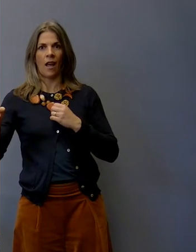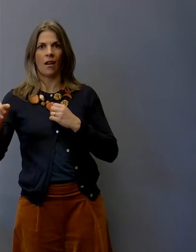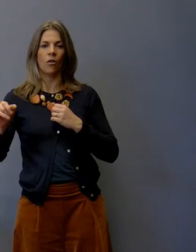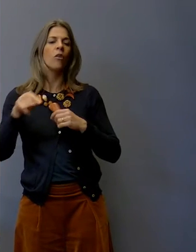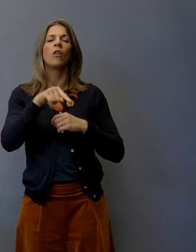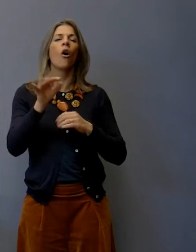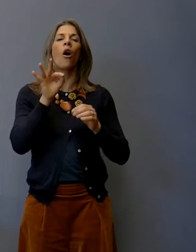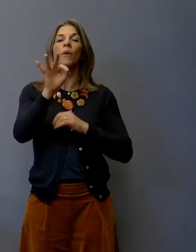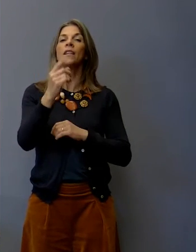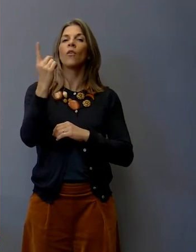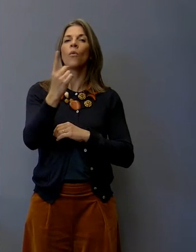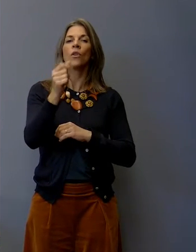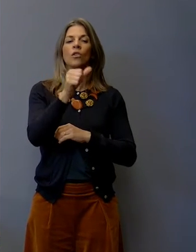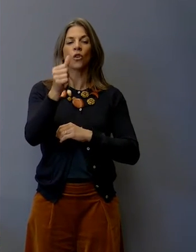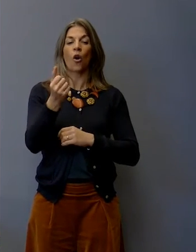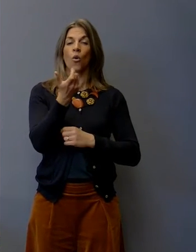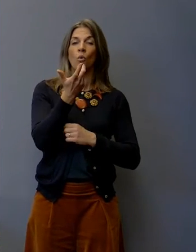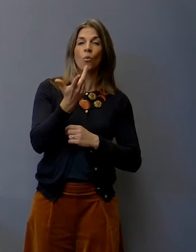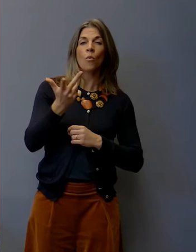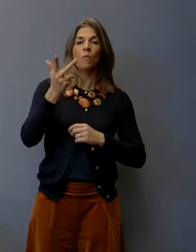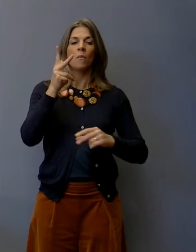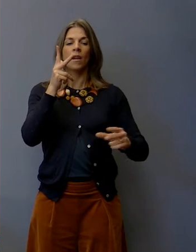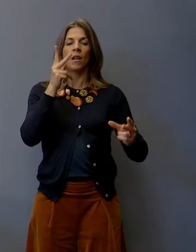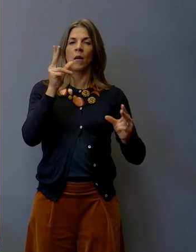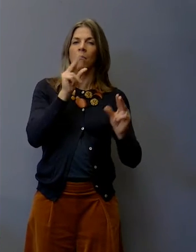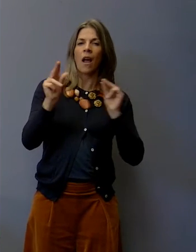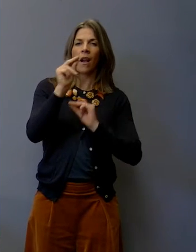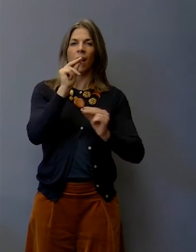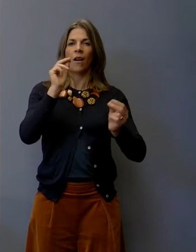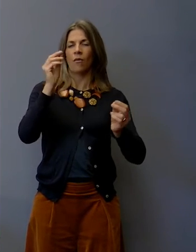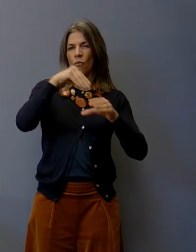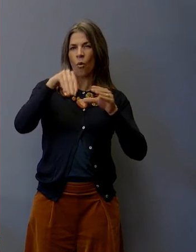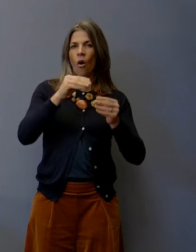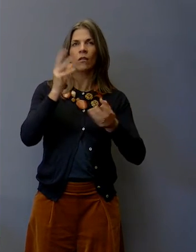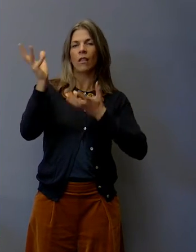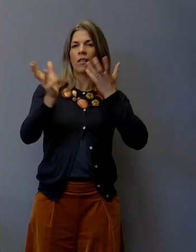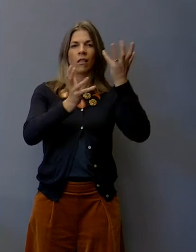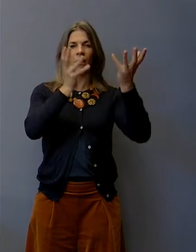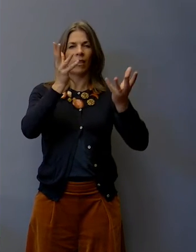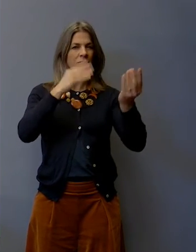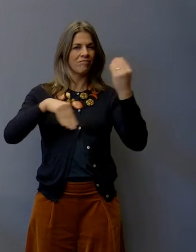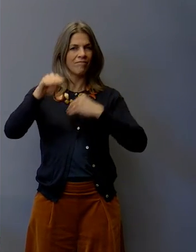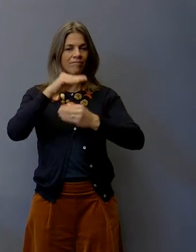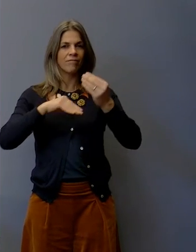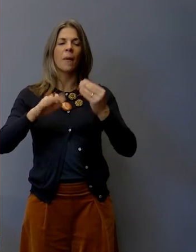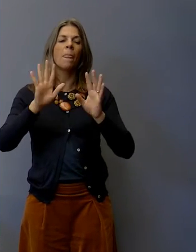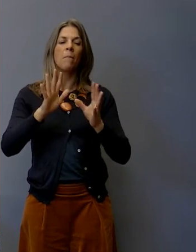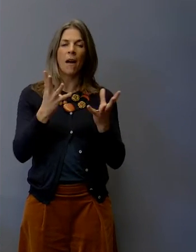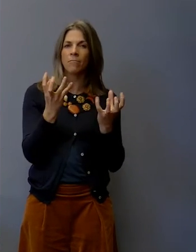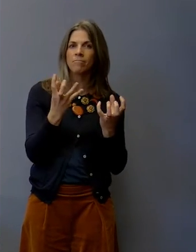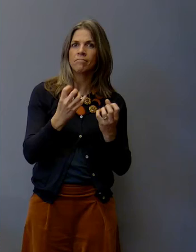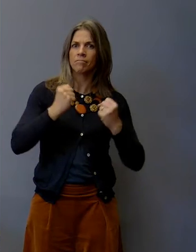con numeri e parole le aspettative ma in realtà di strategico non vi è nulla non emerge la risposta al bisogno alle povertà